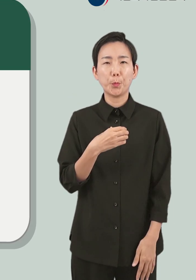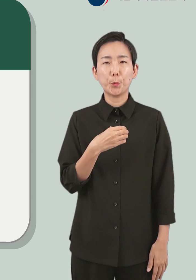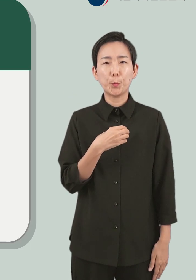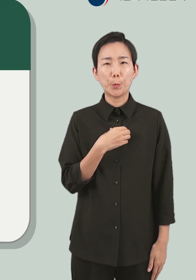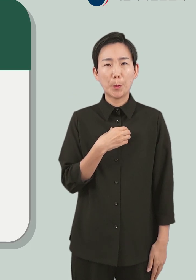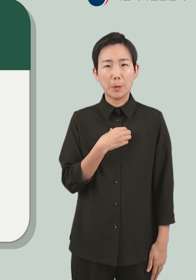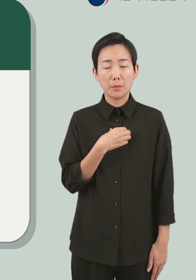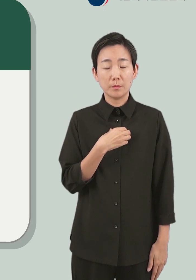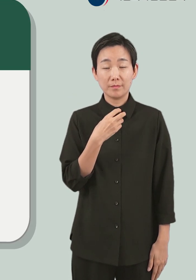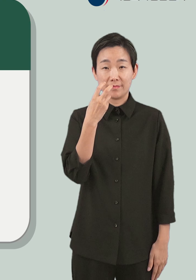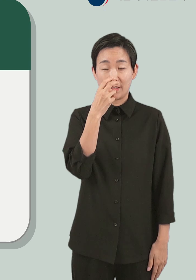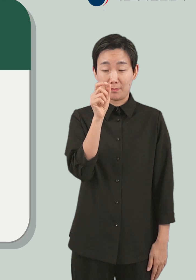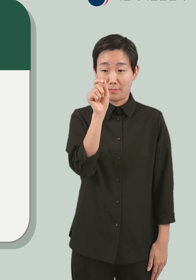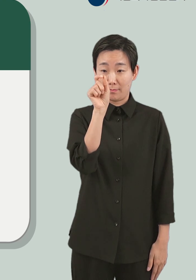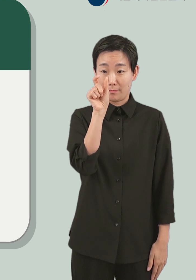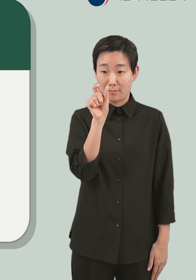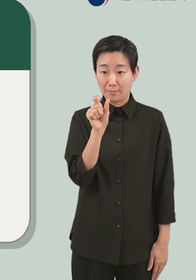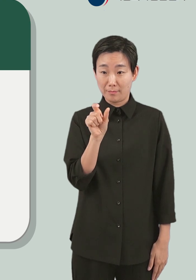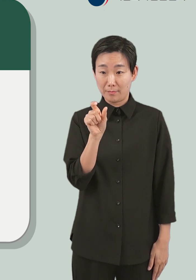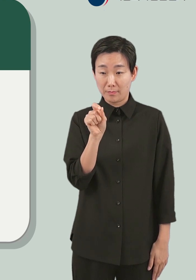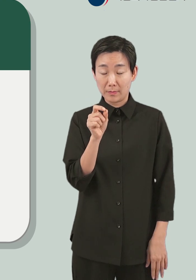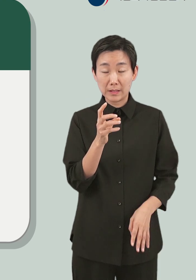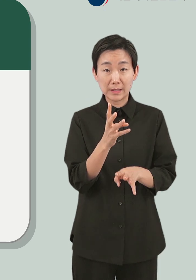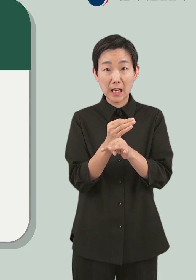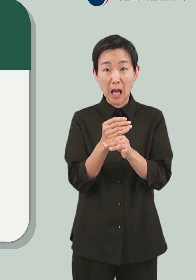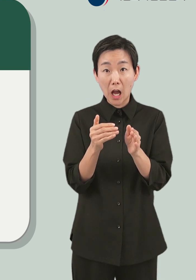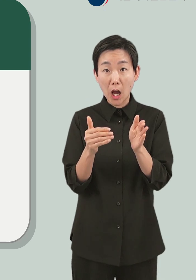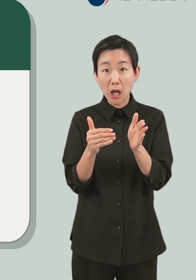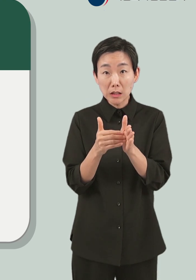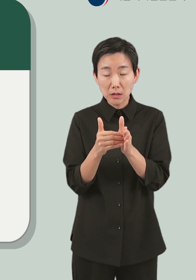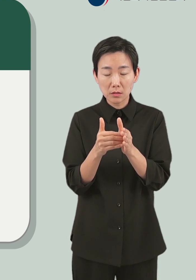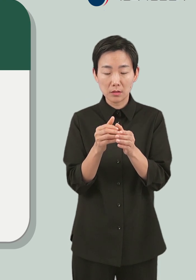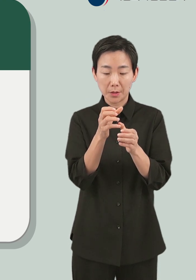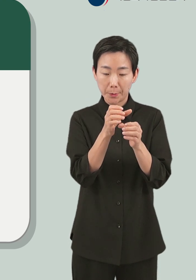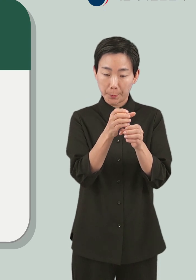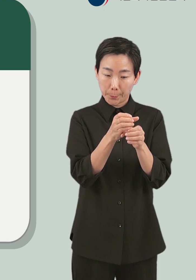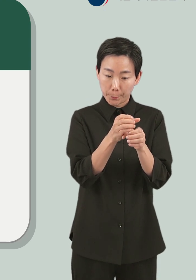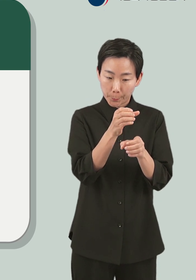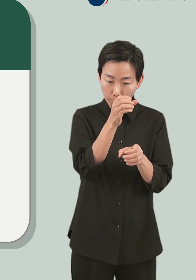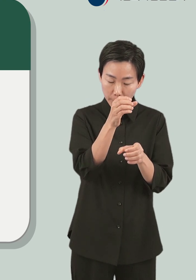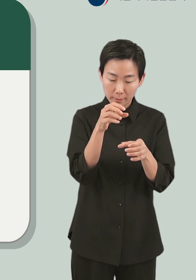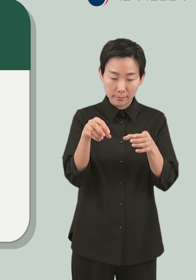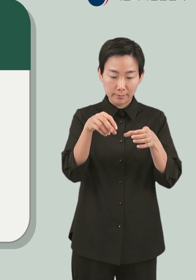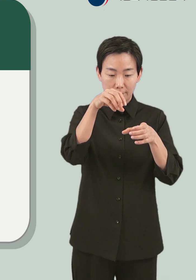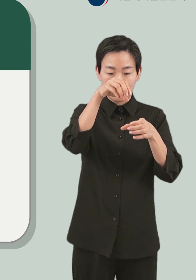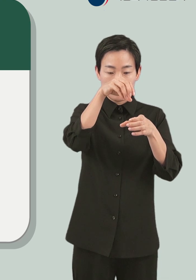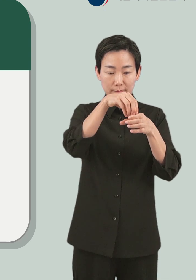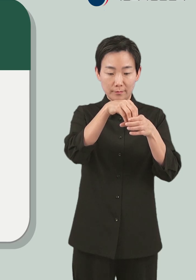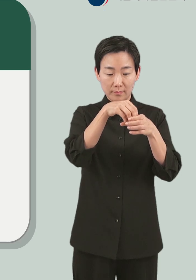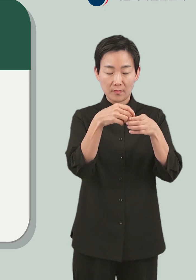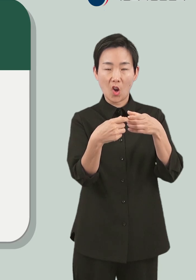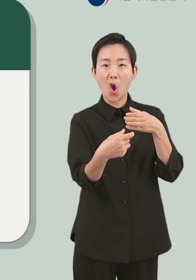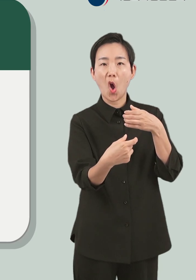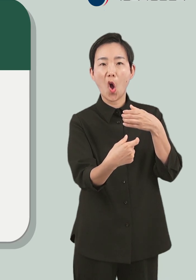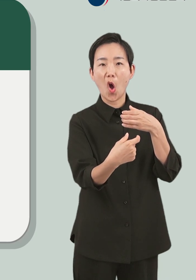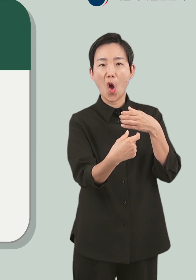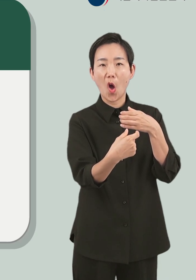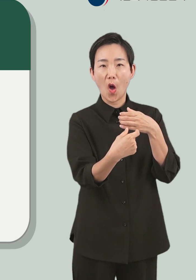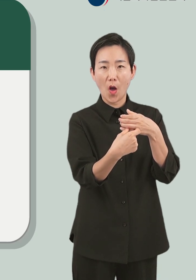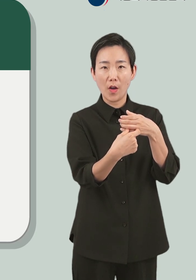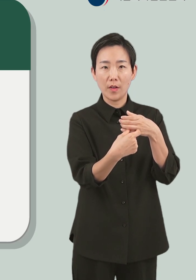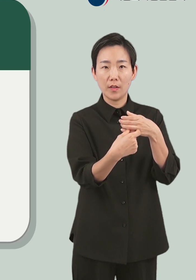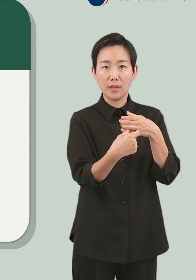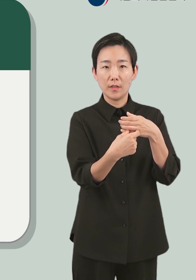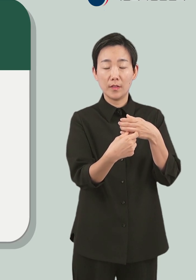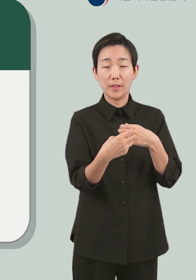검사지 용기에 라벨 옆에 표시되어 있습니다. 검사지를 올바르게 보관하고 사용하면 검사지를 인쇄된 사용 기간까지 사용할